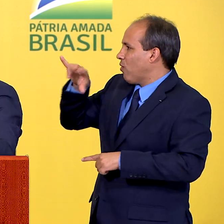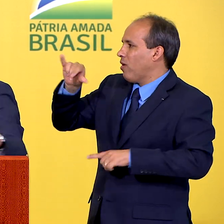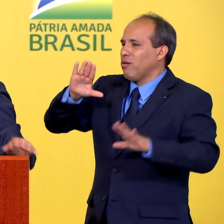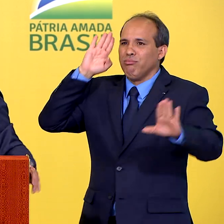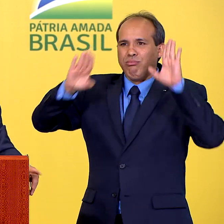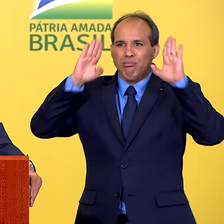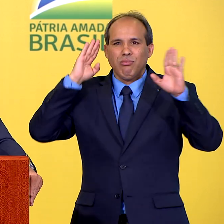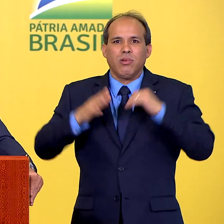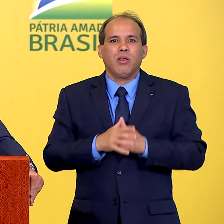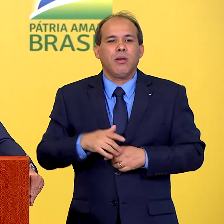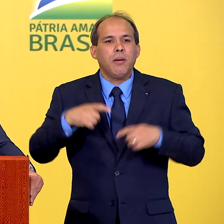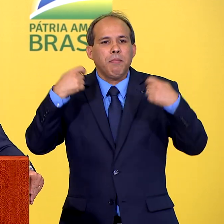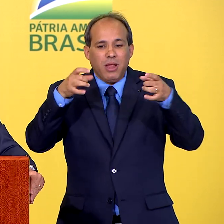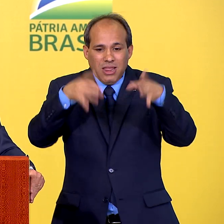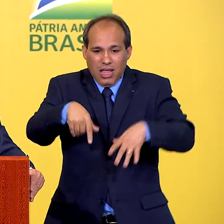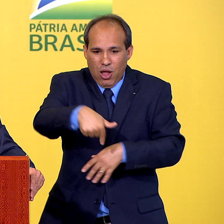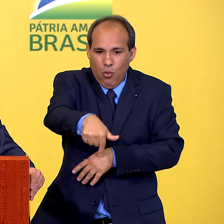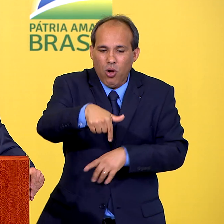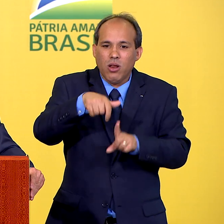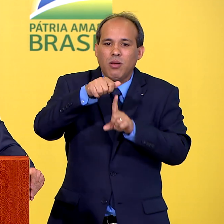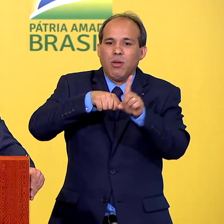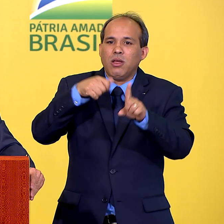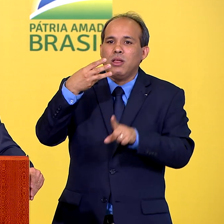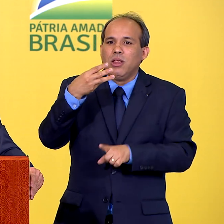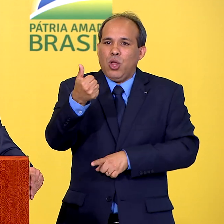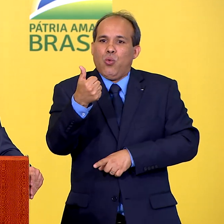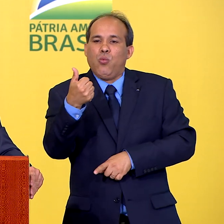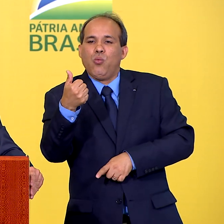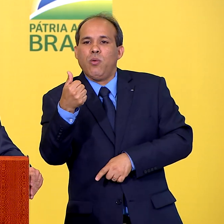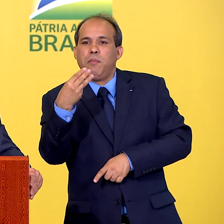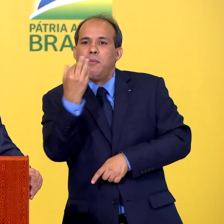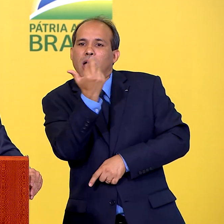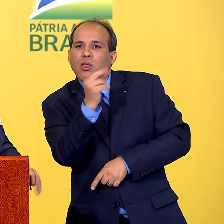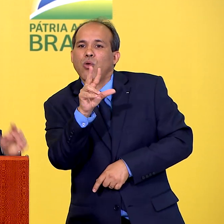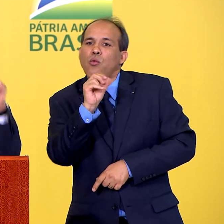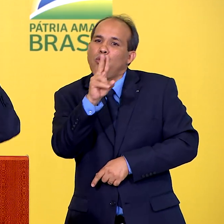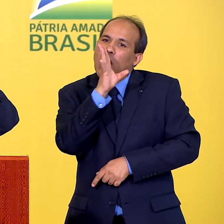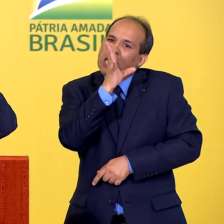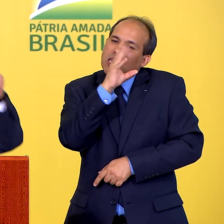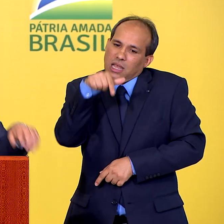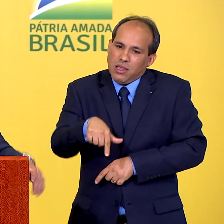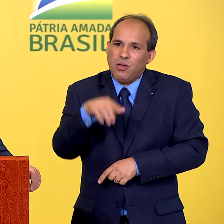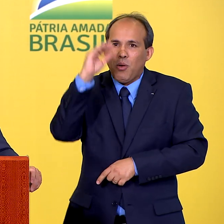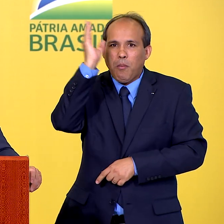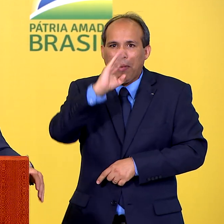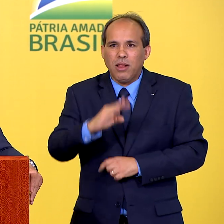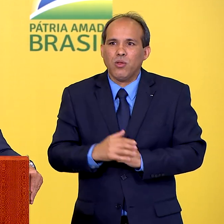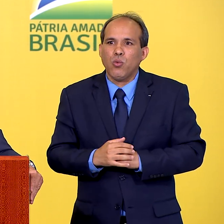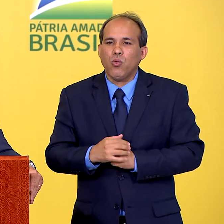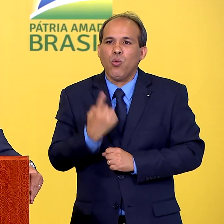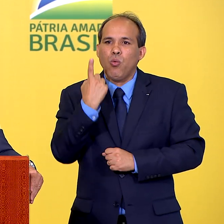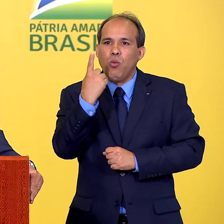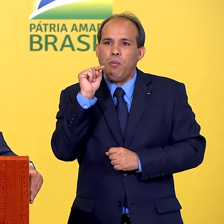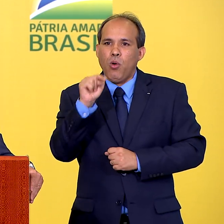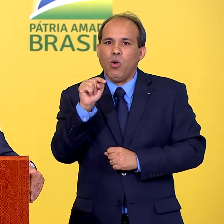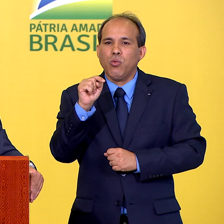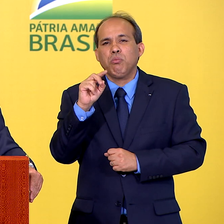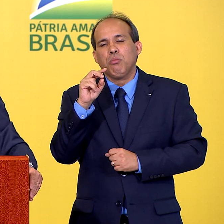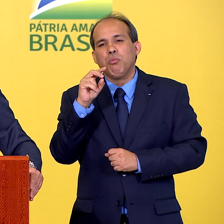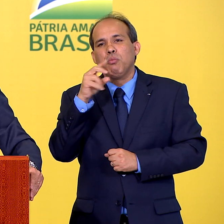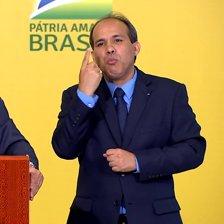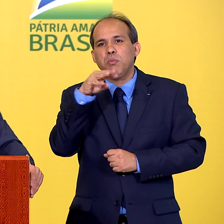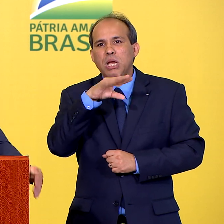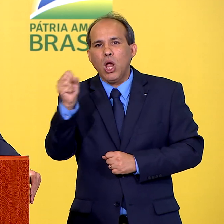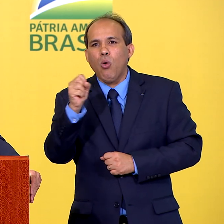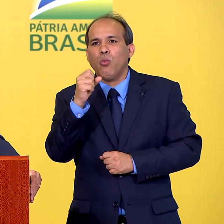eleição, presidente, temos que sair agora no dia 31, vou assistir o Brasil gerar nesse ano 1,5 a 2 milhões de